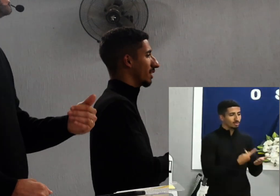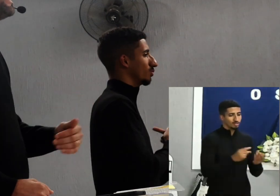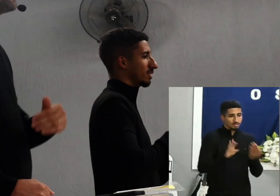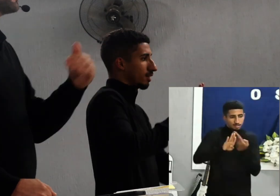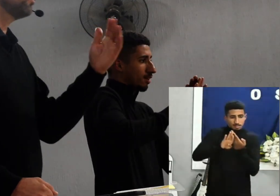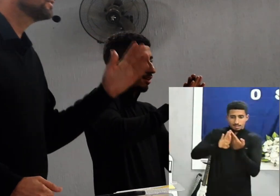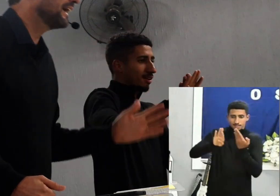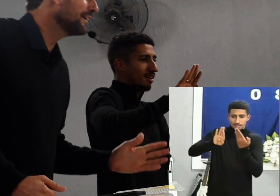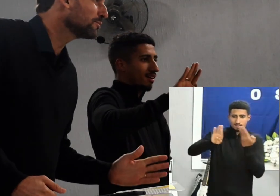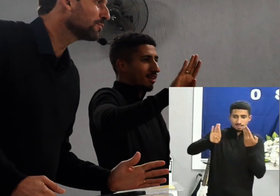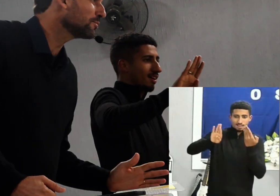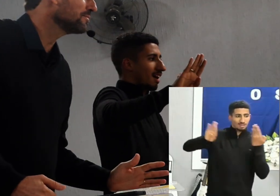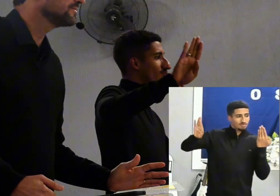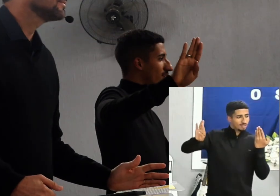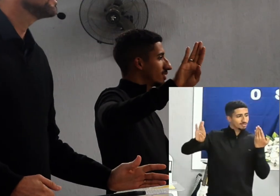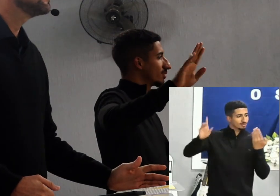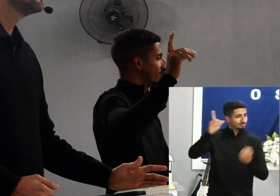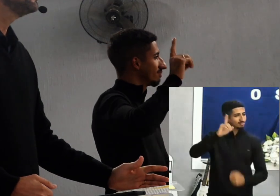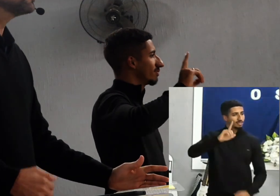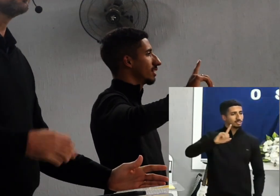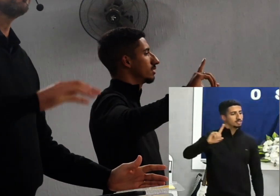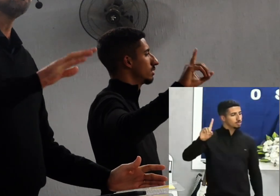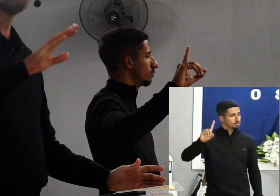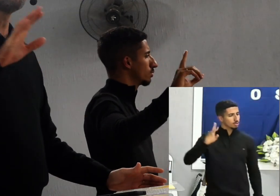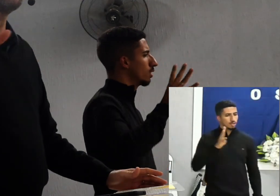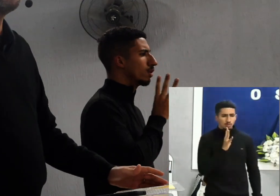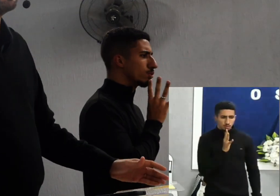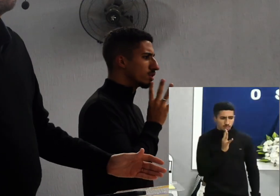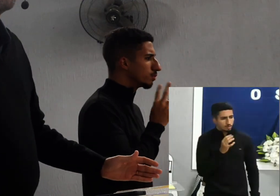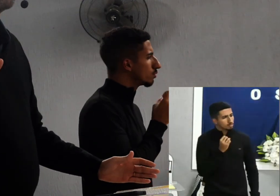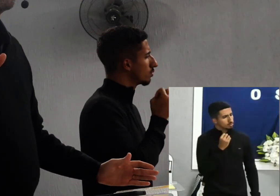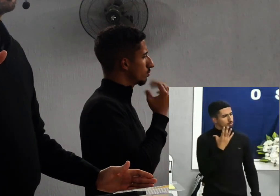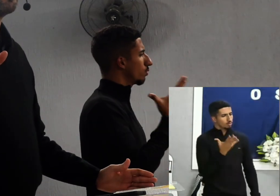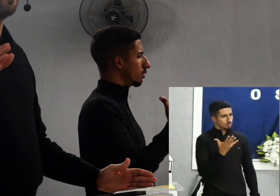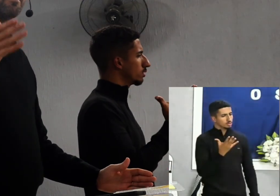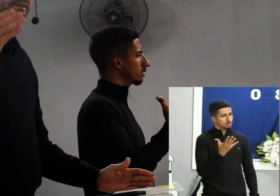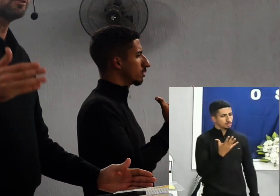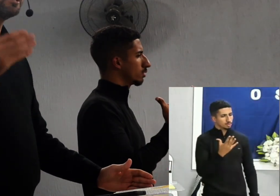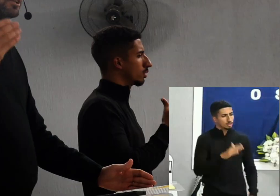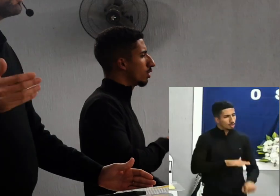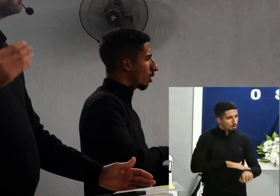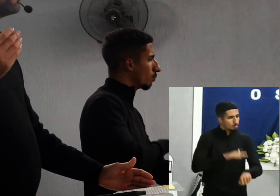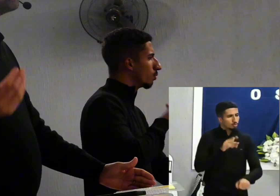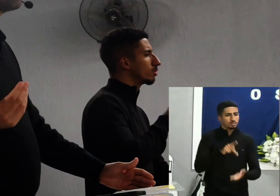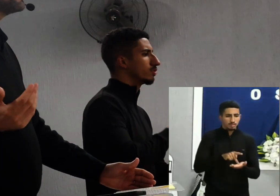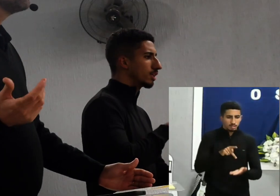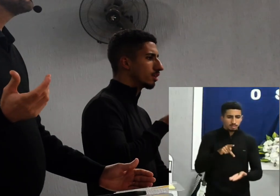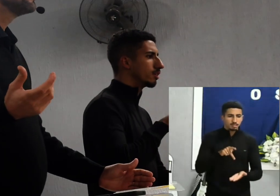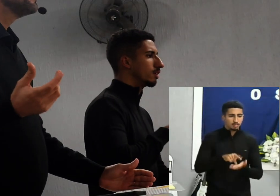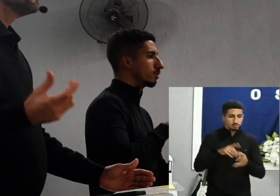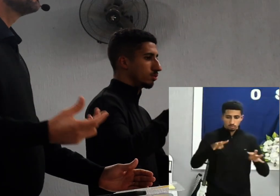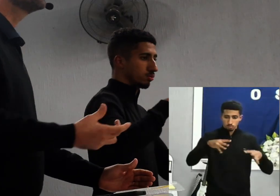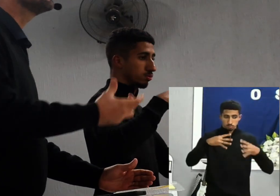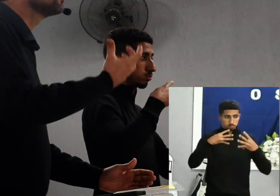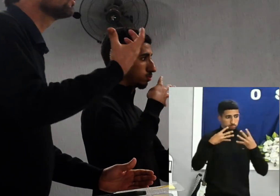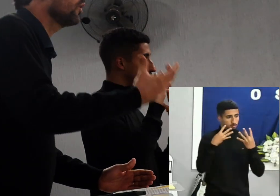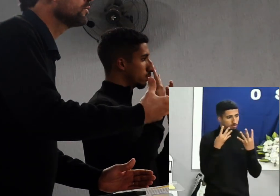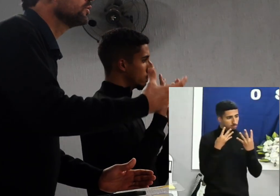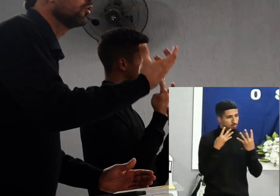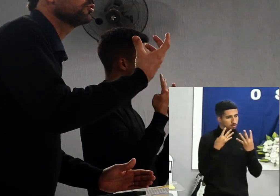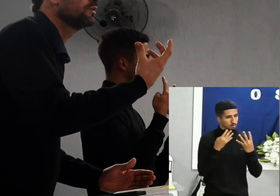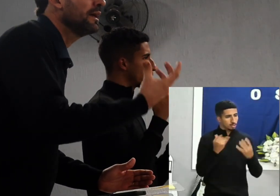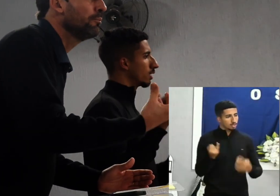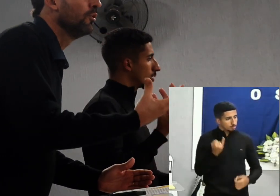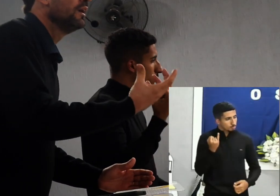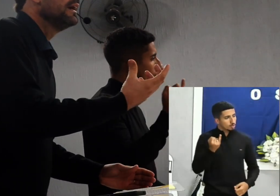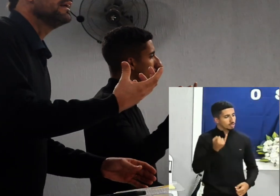científicos extraordinários. Isso não é um problema. O avanço científico não é um problema. Mas é notório